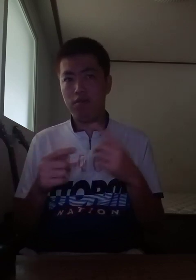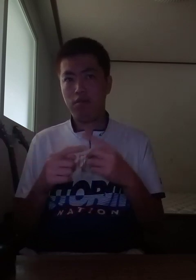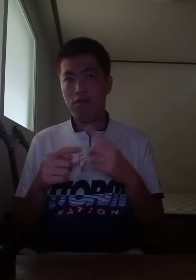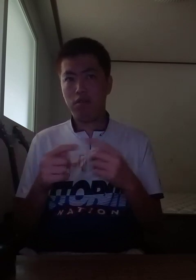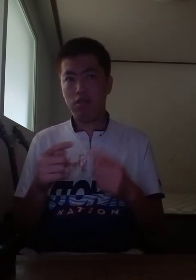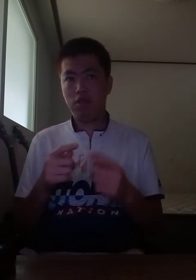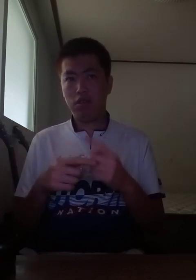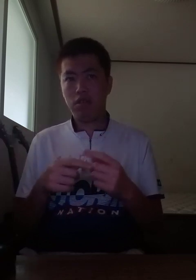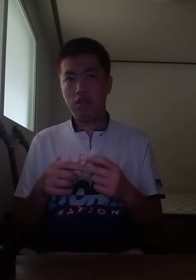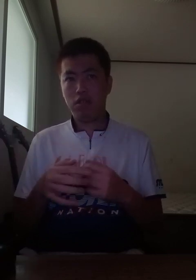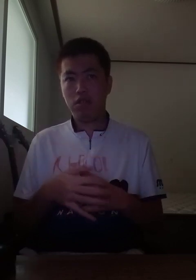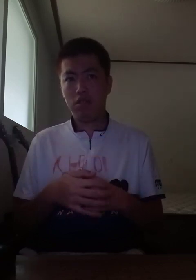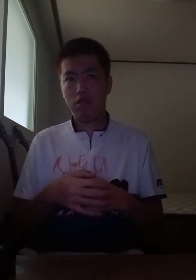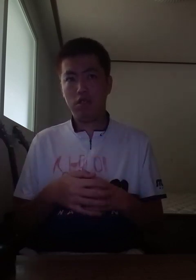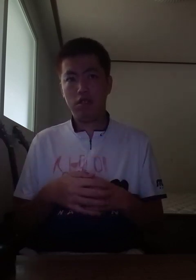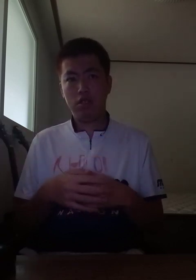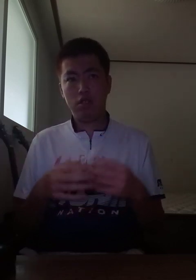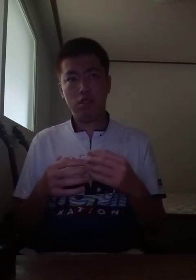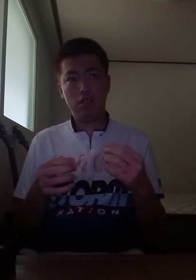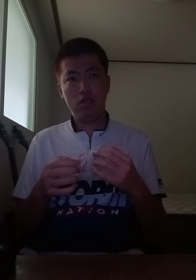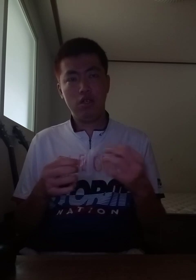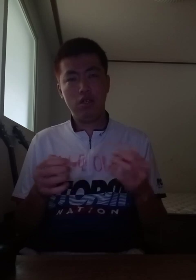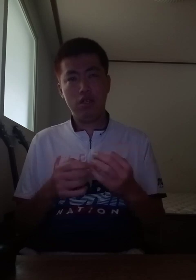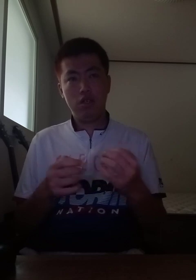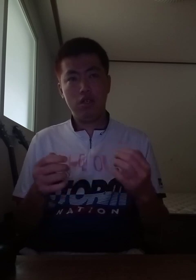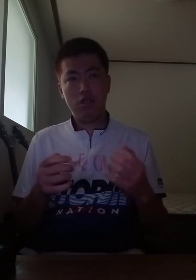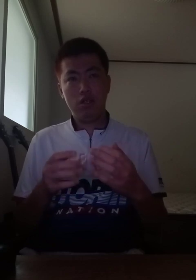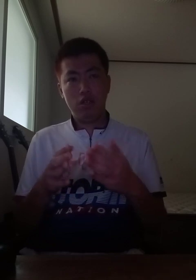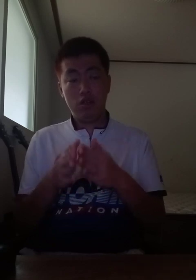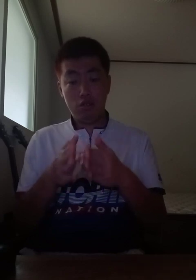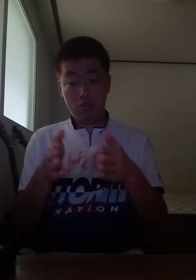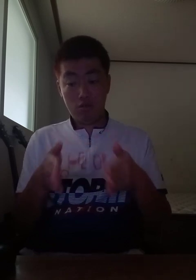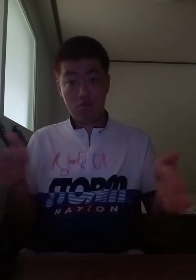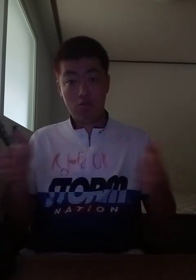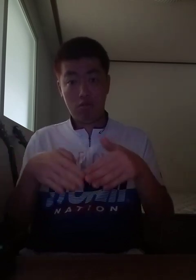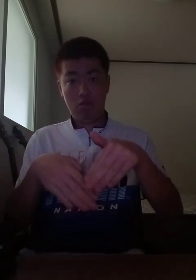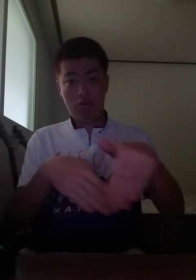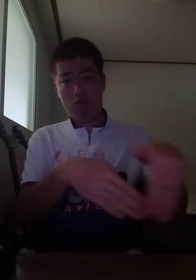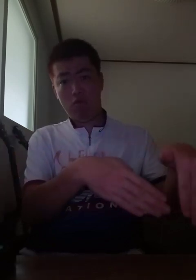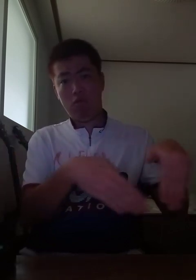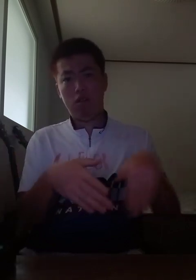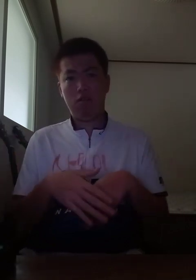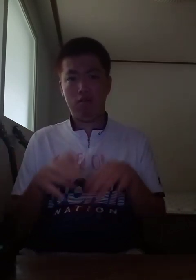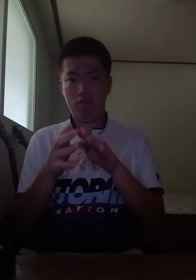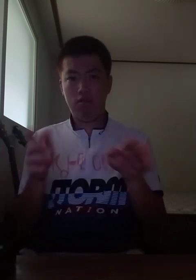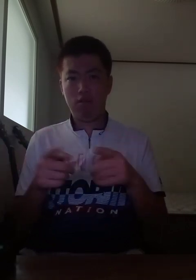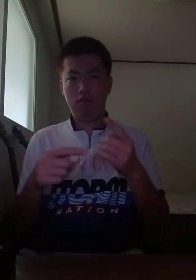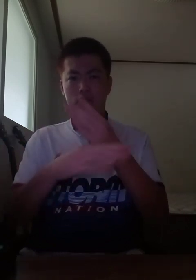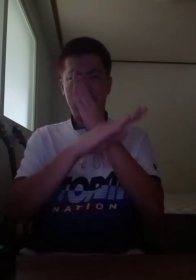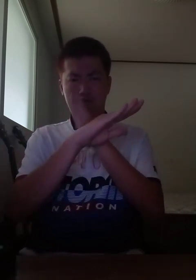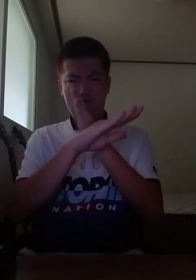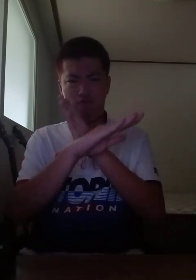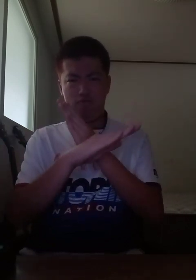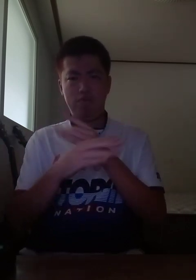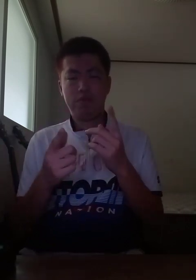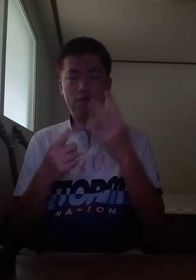보이지 않습니다. 그리고 학생들이 학교를 가려면 이렇게 길을 건너가야 합니다. 하지만 도로를 보면 횡단보도가 없기 때문에 학생들이